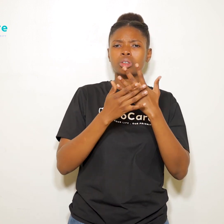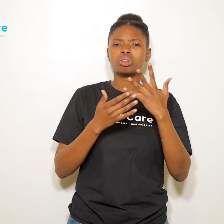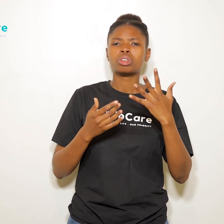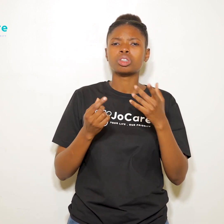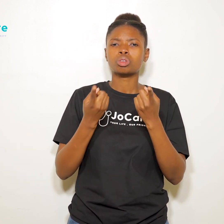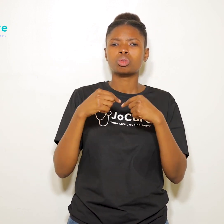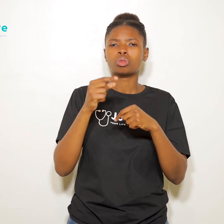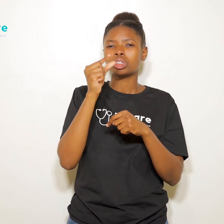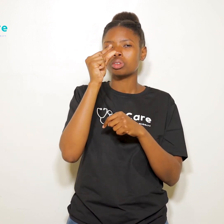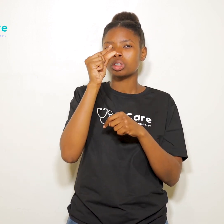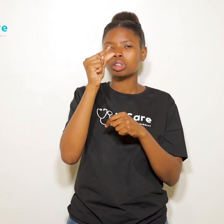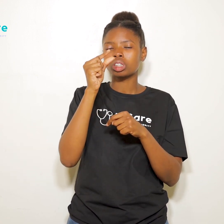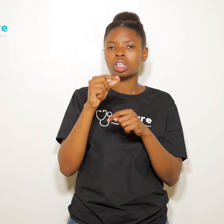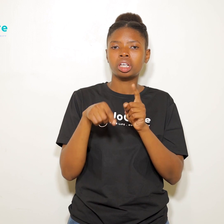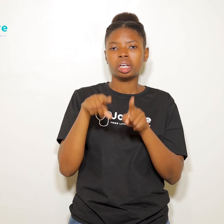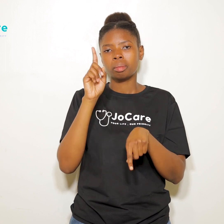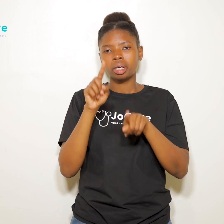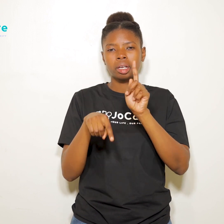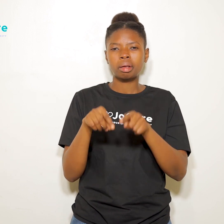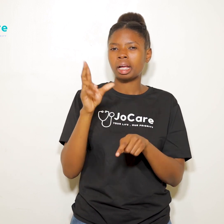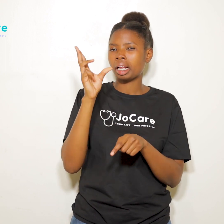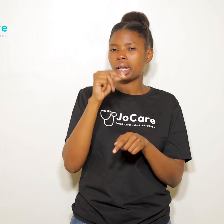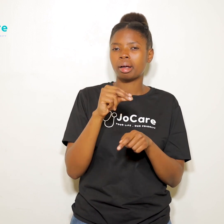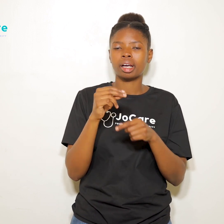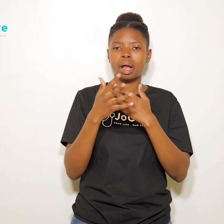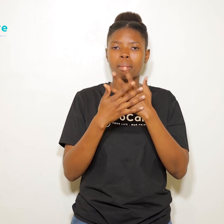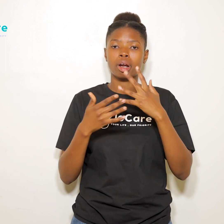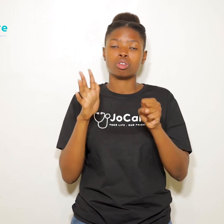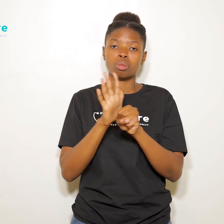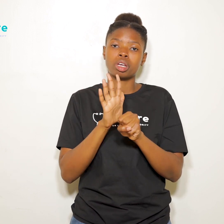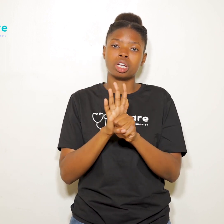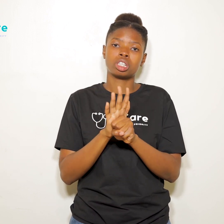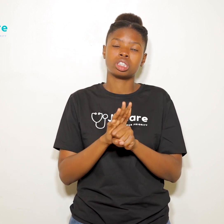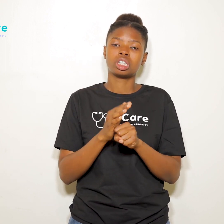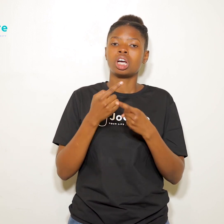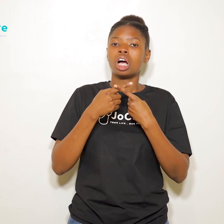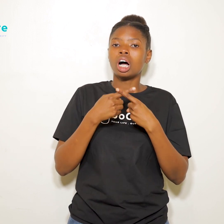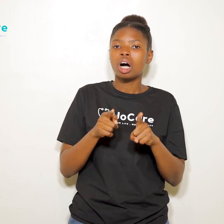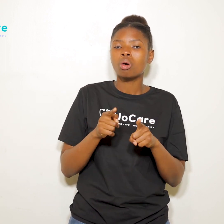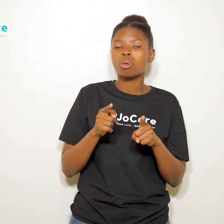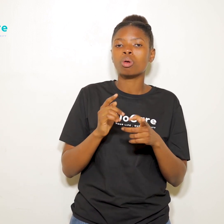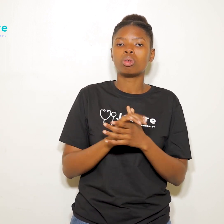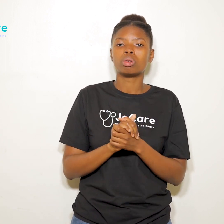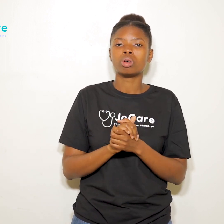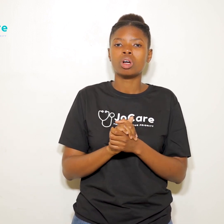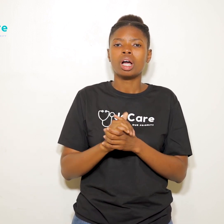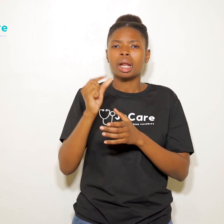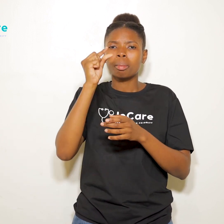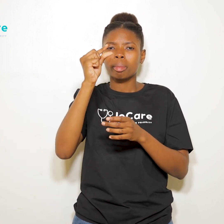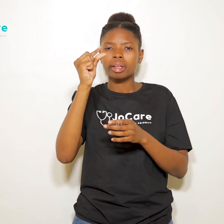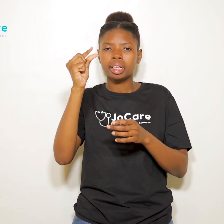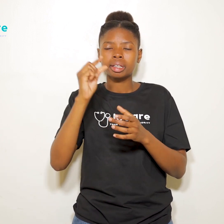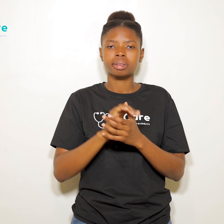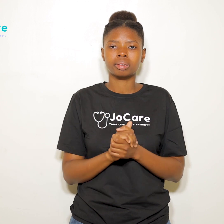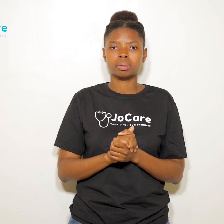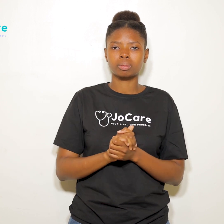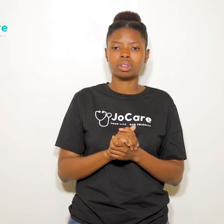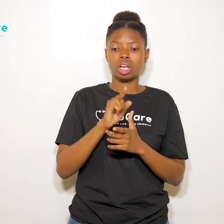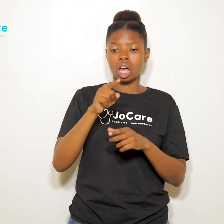dukeya cyane, rimwe na rimwe atari amaraso atsindagiye atukura cyane, ahubwo ari amaraso asa nk'ashatse kweruruka. Nayo aba yatewe